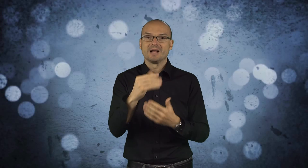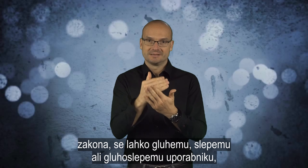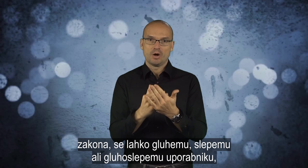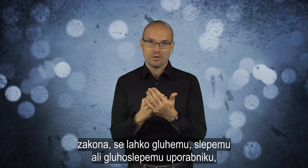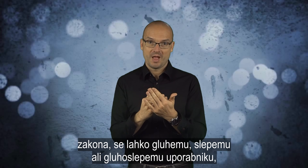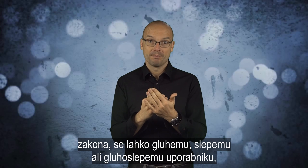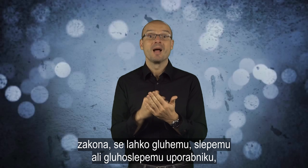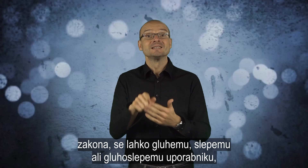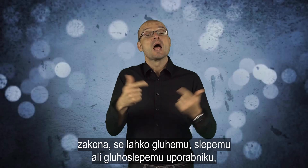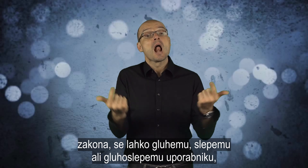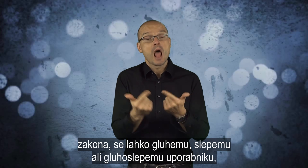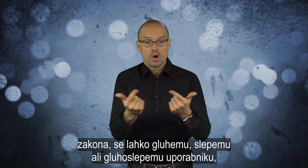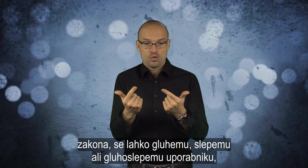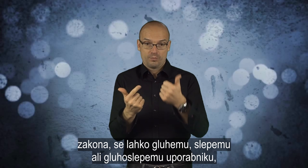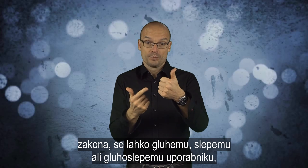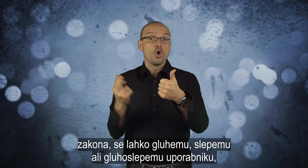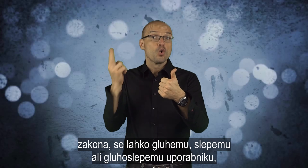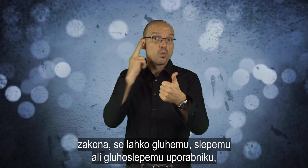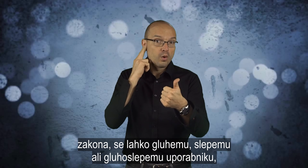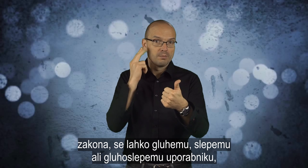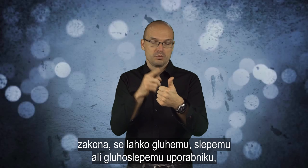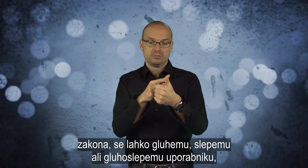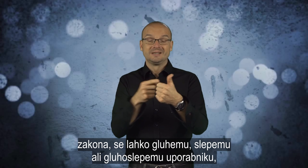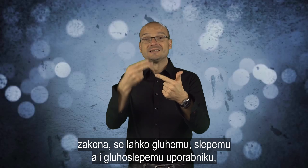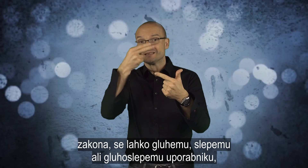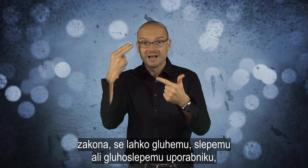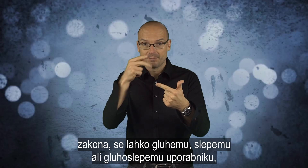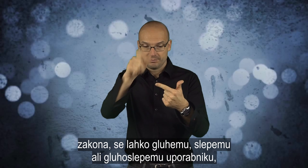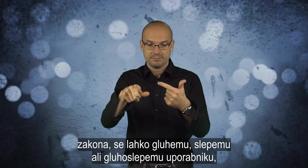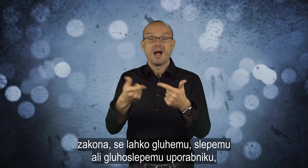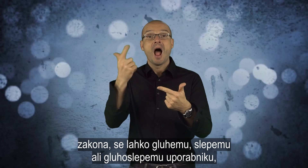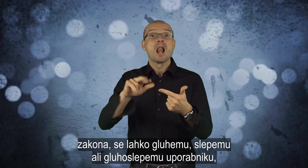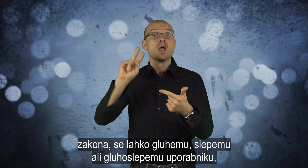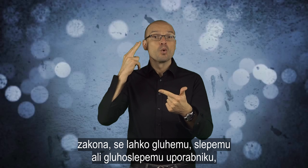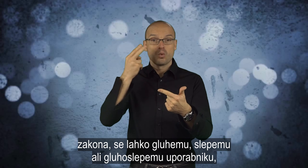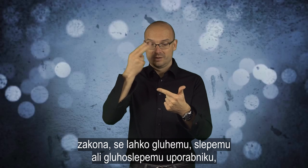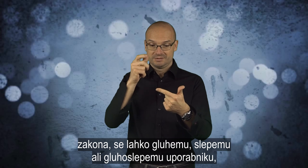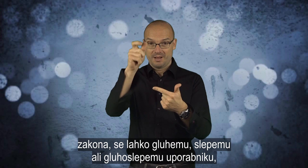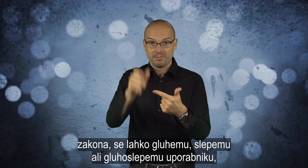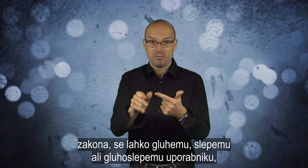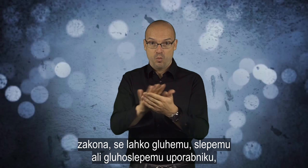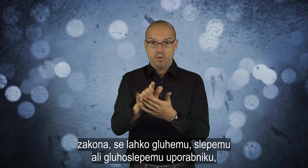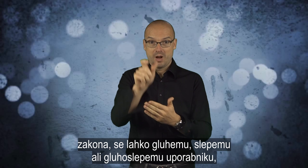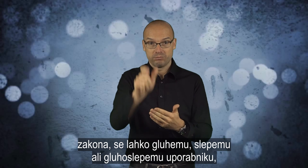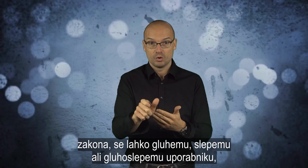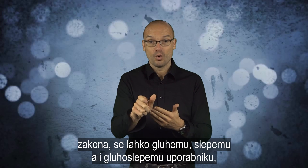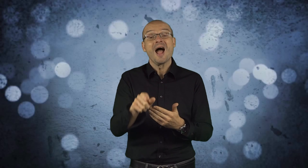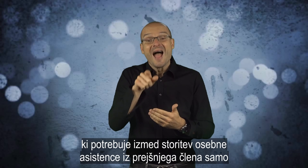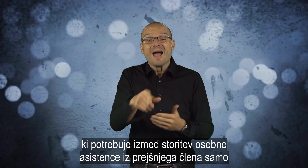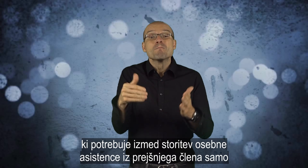slepemu ali gluhoslepemu uporabniku, ki potrebuje izmed storitev osebne asistence iz prejšnjega